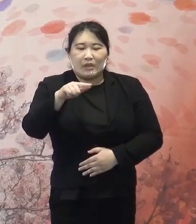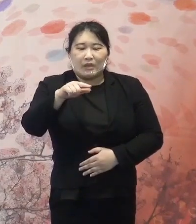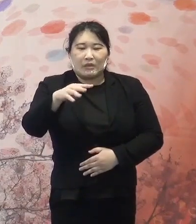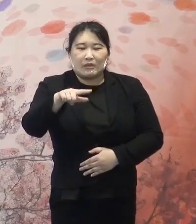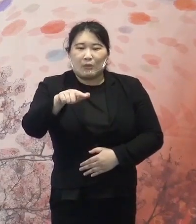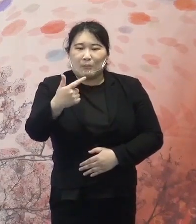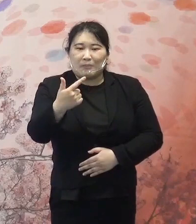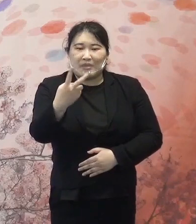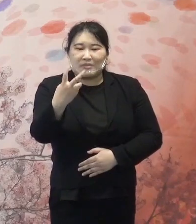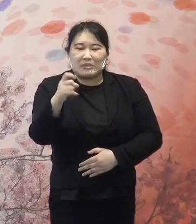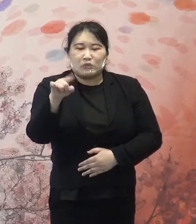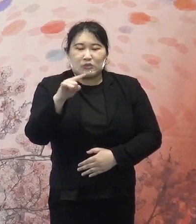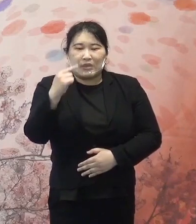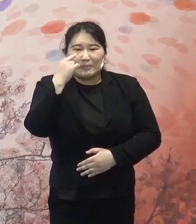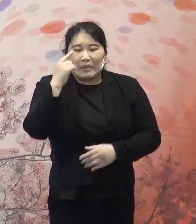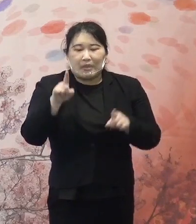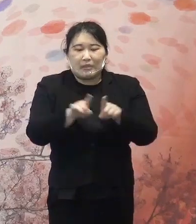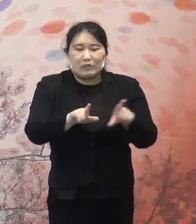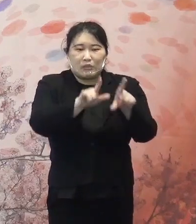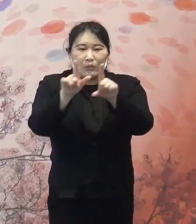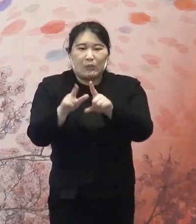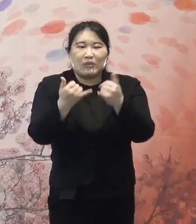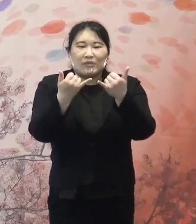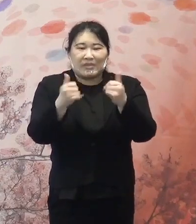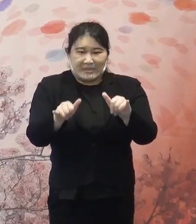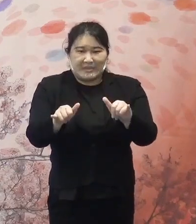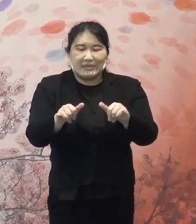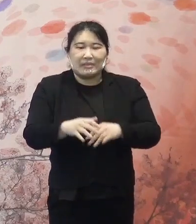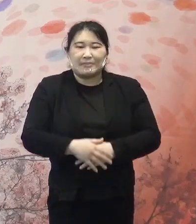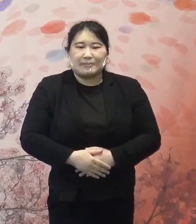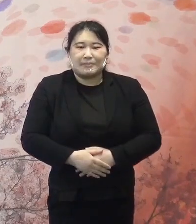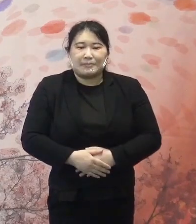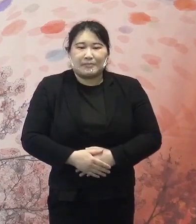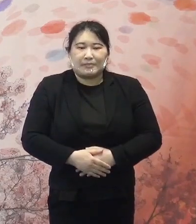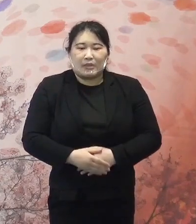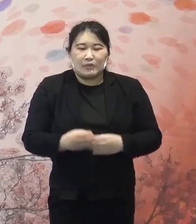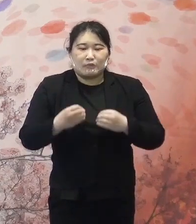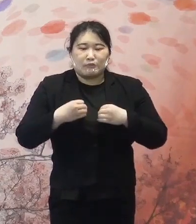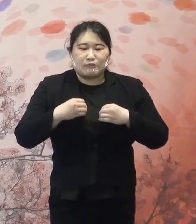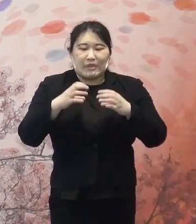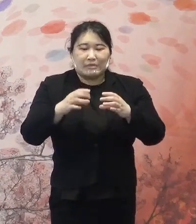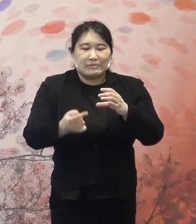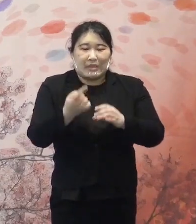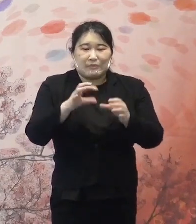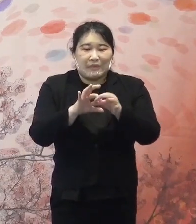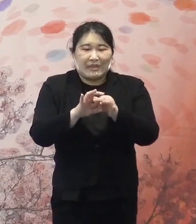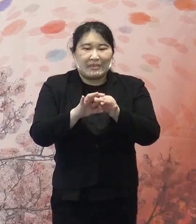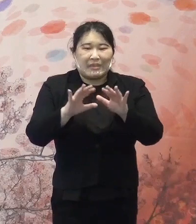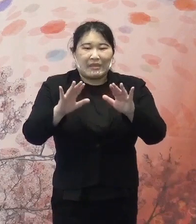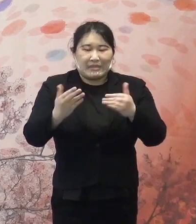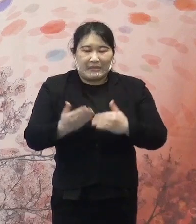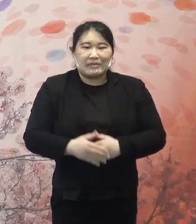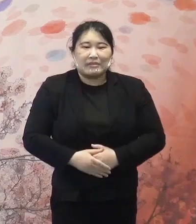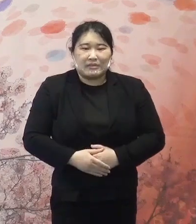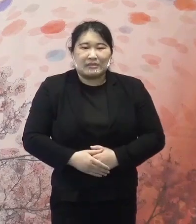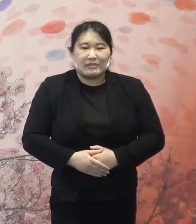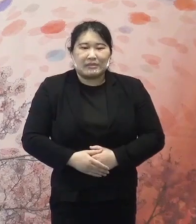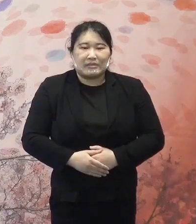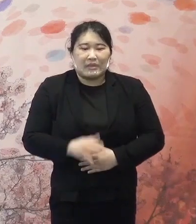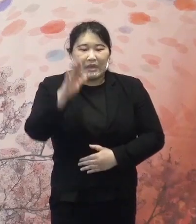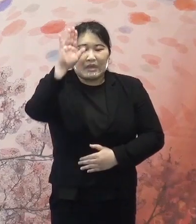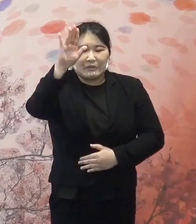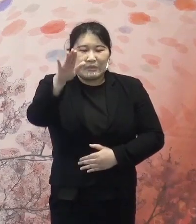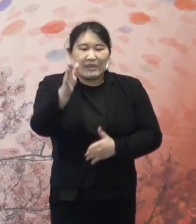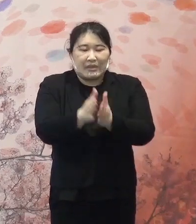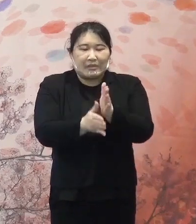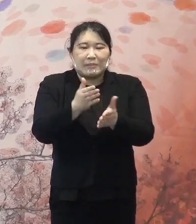との同居人ということで確認をされた方となります。クラスターではありませんが関連性を見出した方、後ほど関係図でご紹